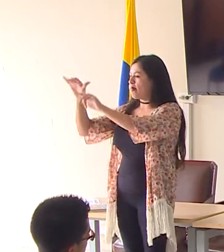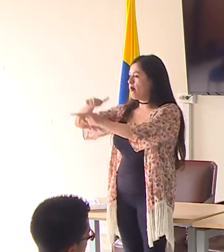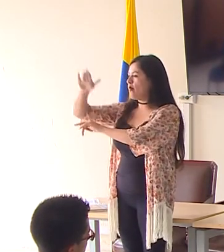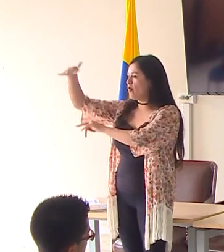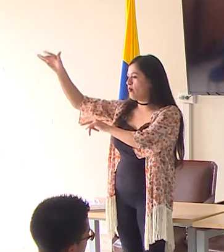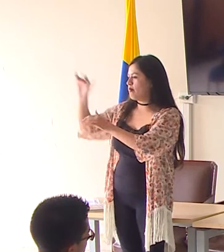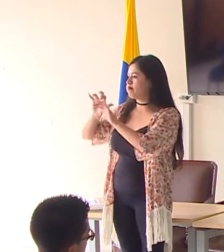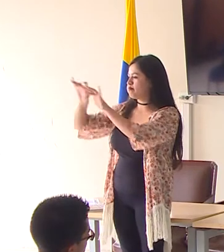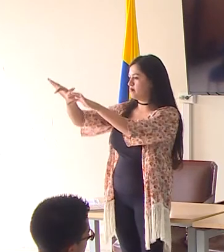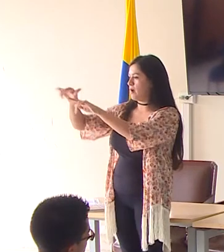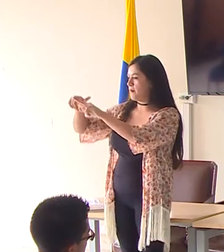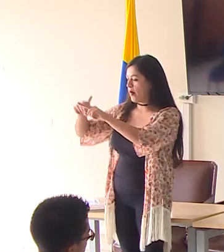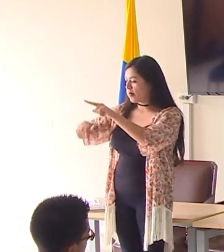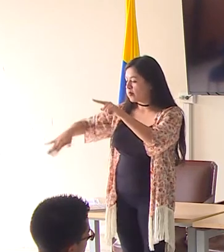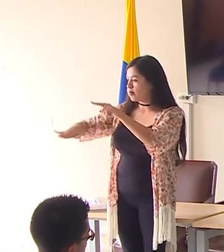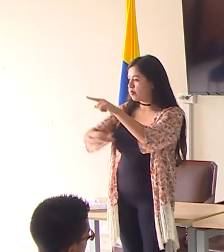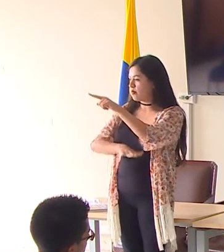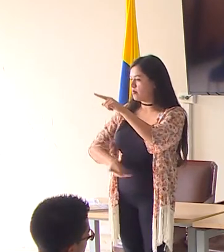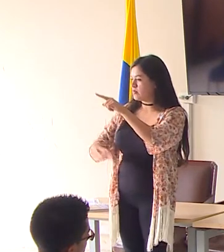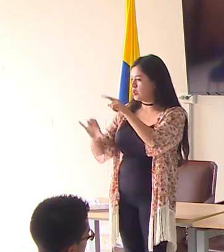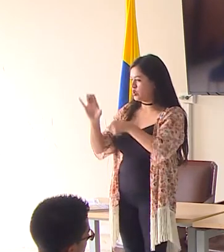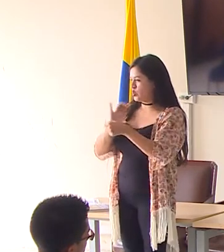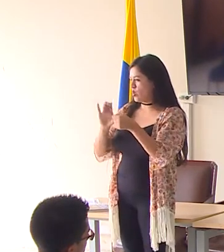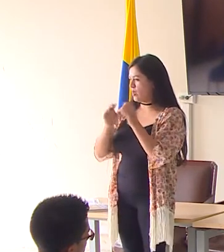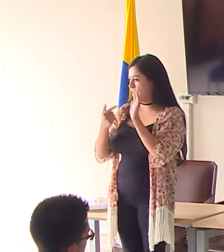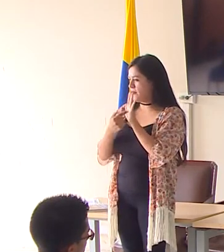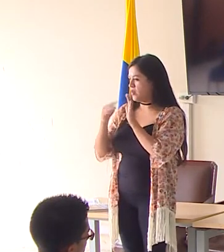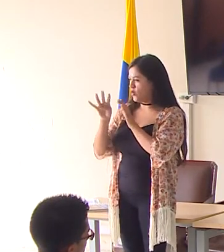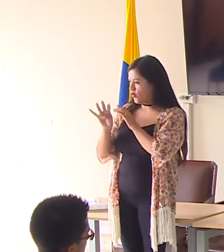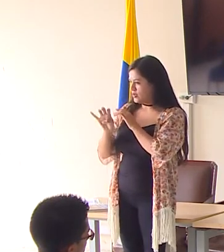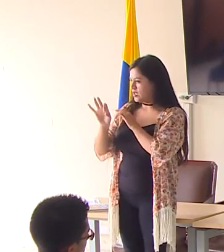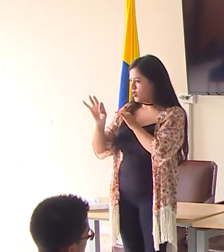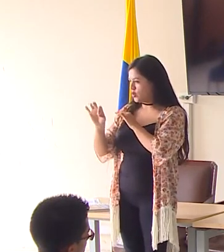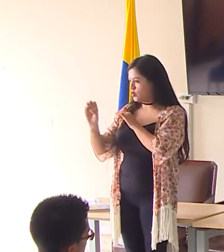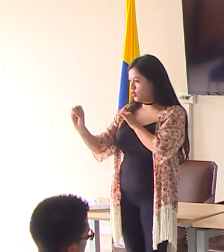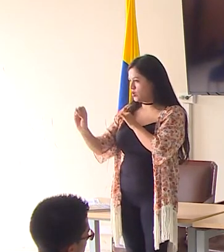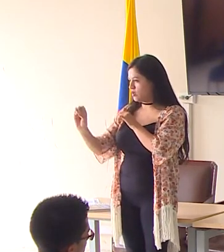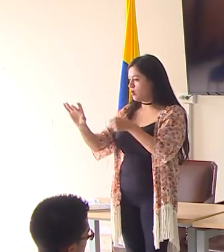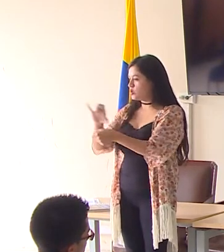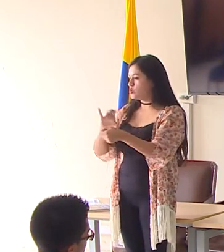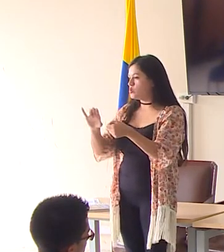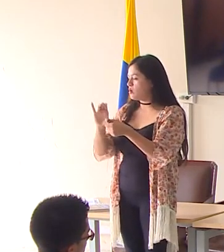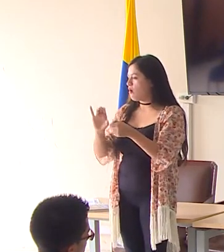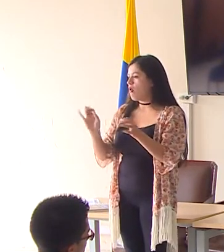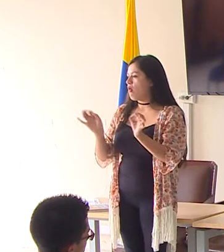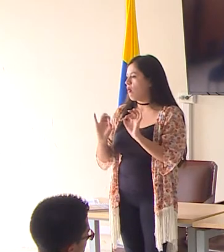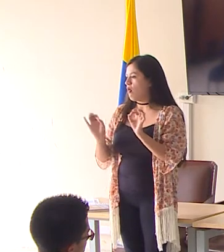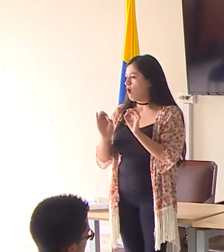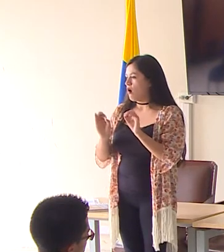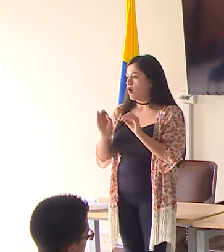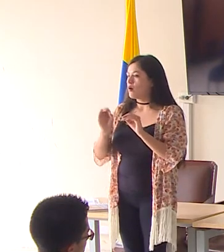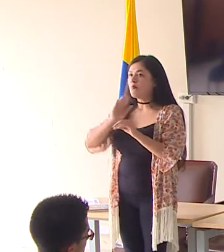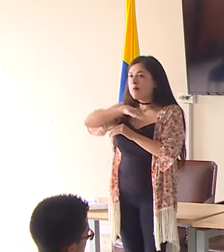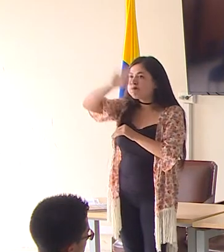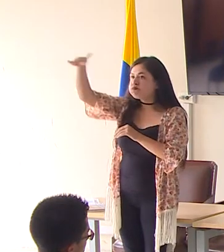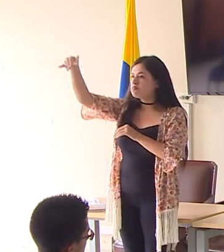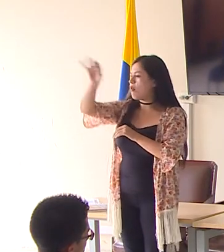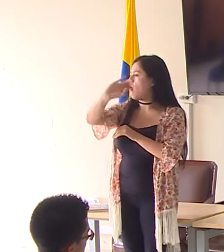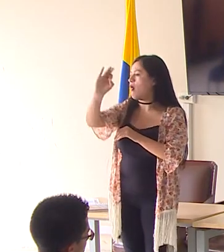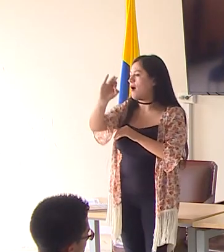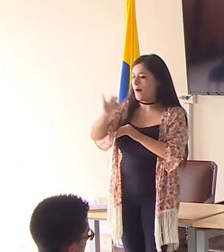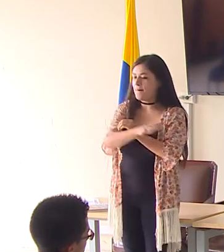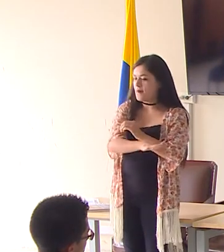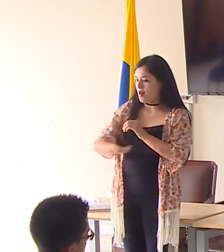la ciudad todavía no había digamos hasta 1980 más o menos la ciudad todavía no había empezado a ocupar cerros y para la